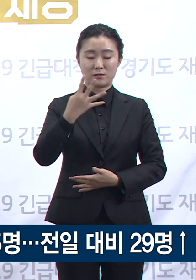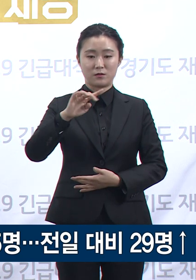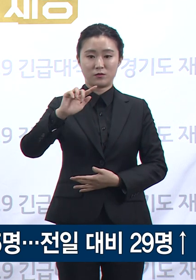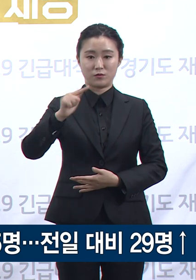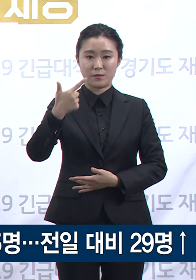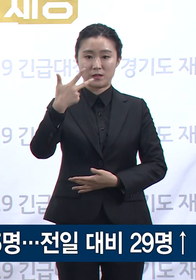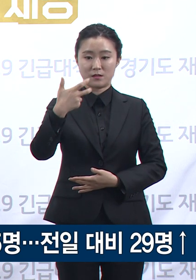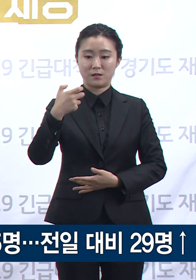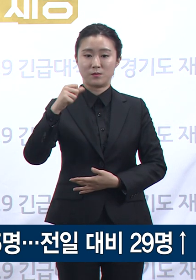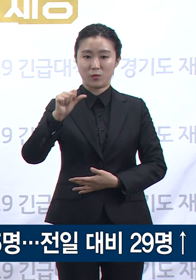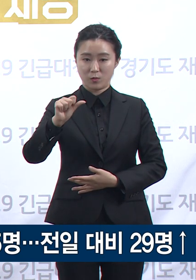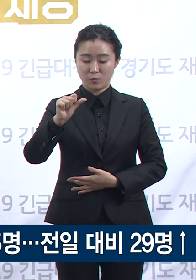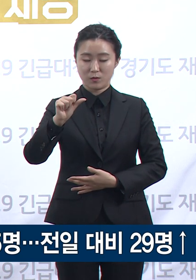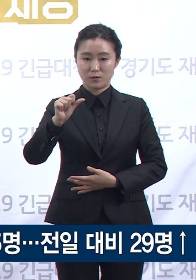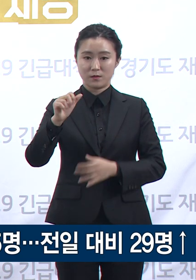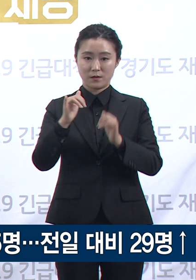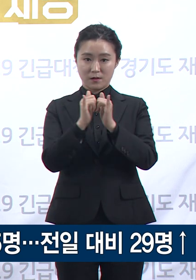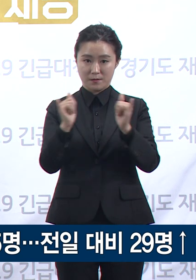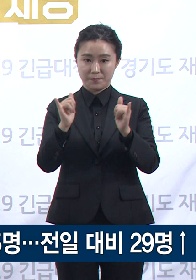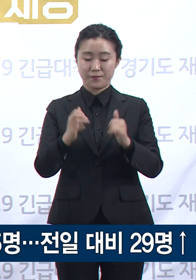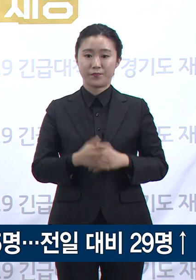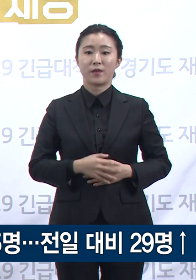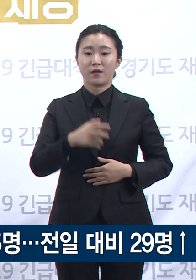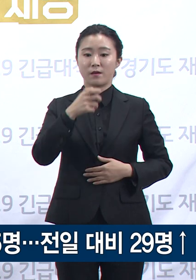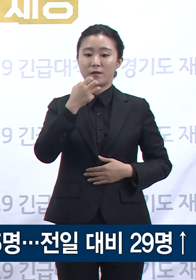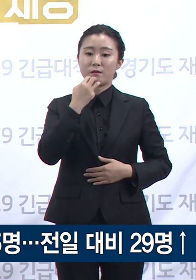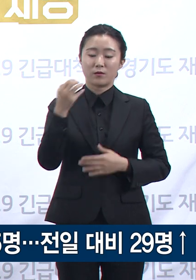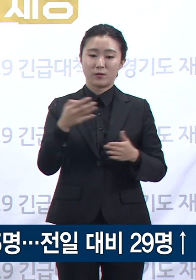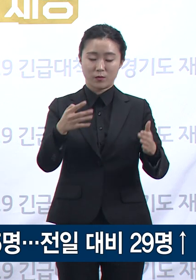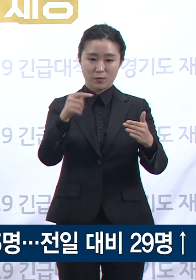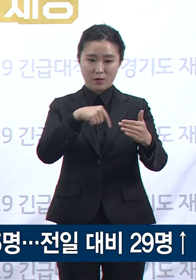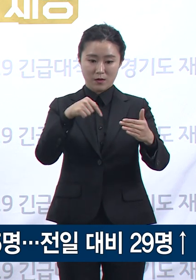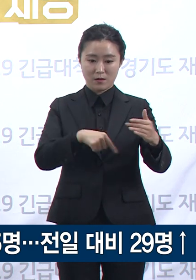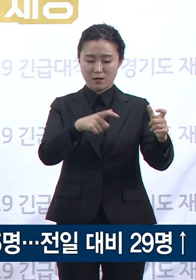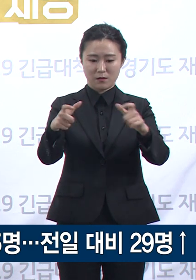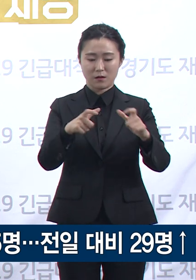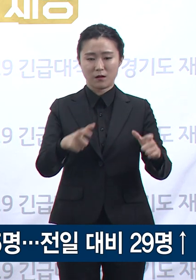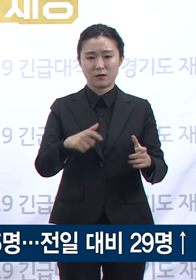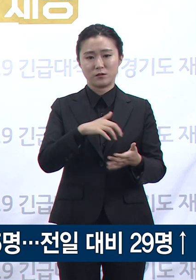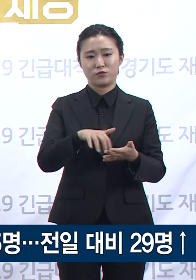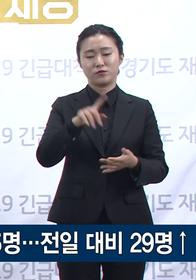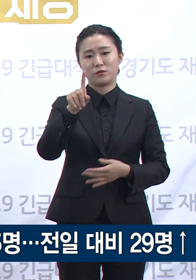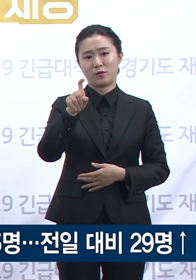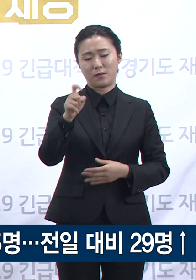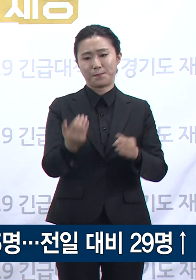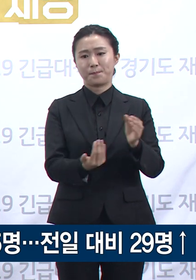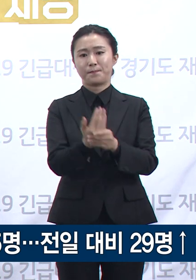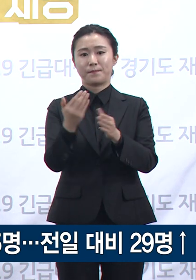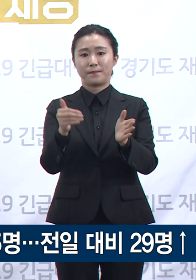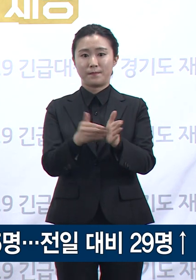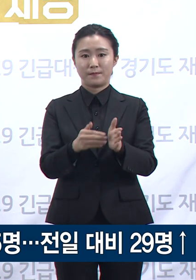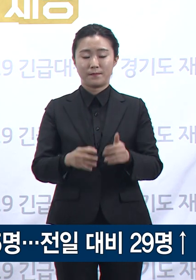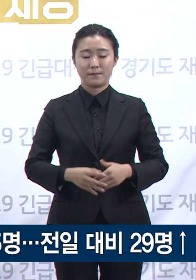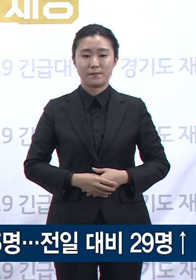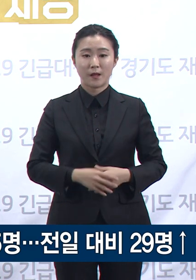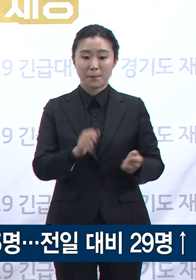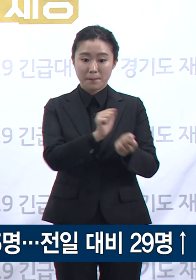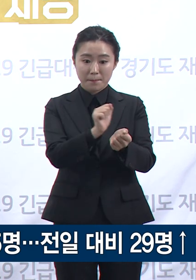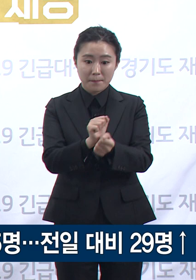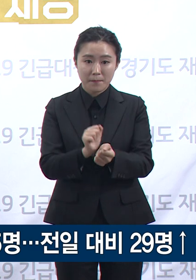4,675명으로 도내 11개 시군에서 확진자가 발생했습니다. 신규 확진자의 감염 경로를 보면